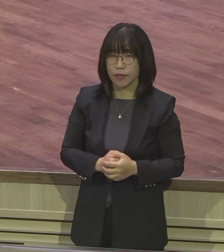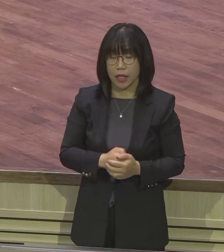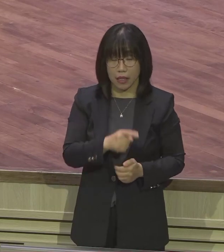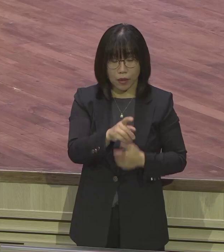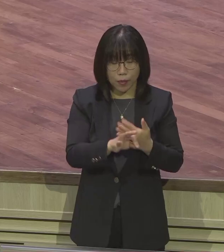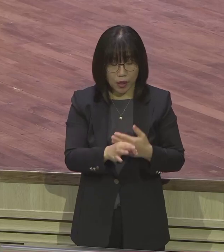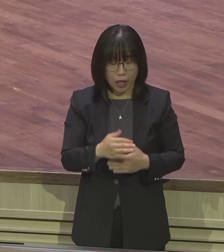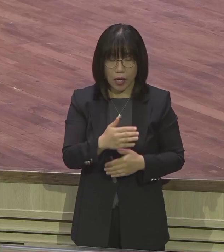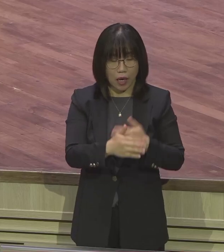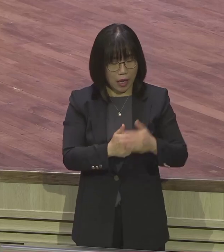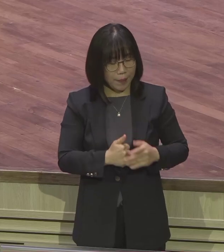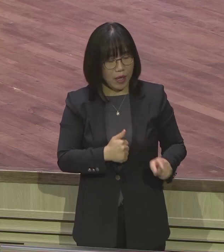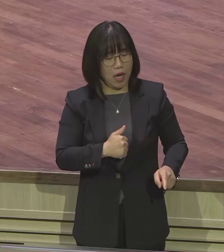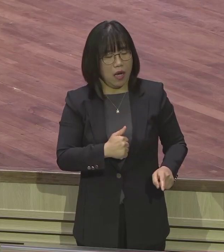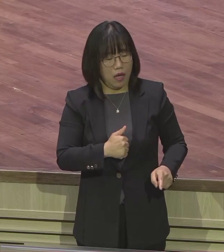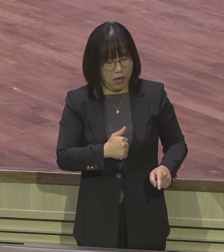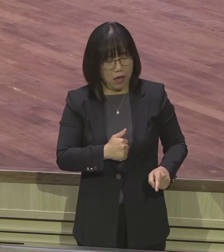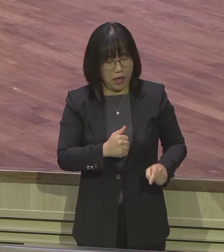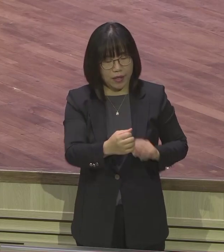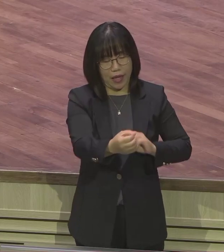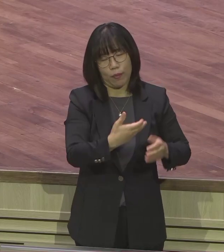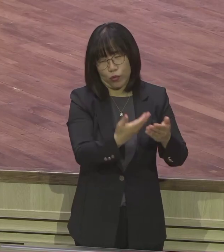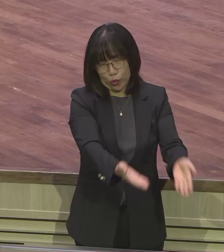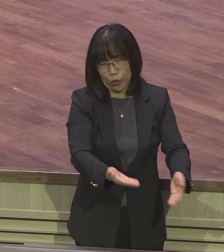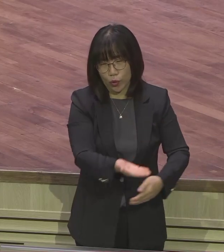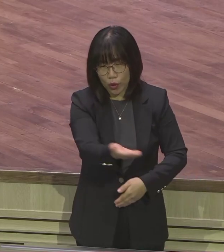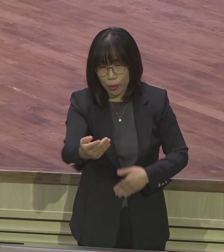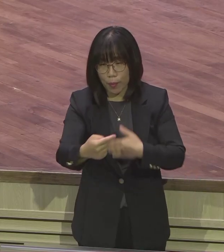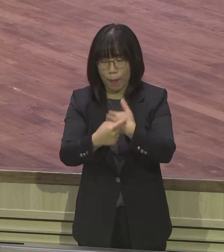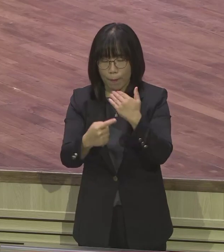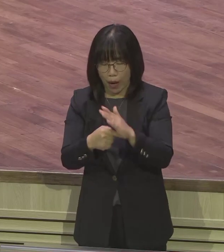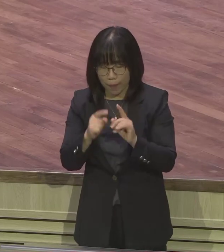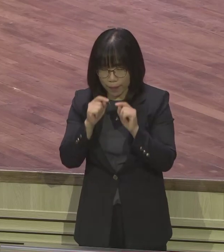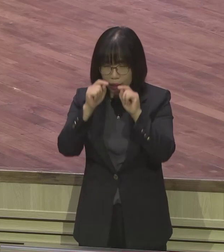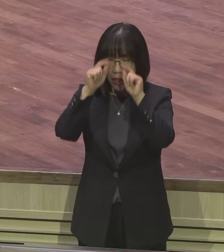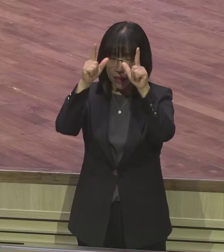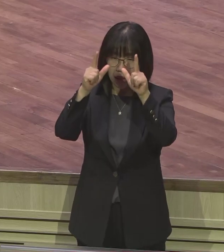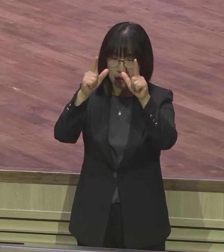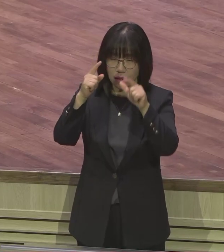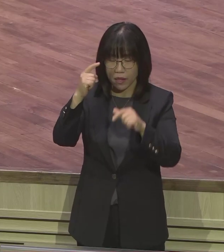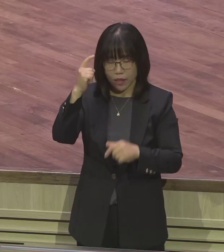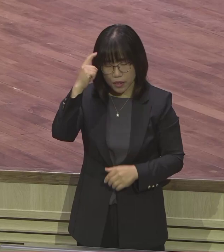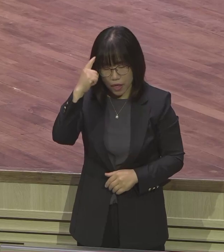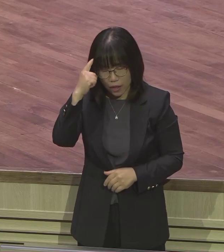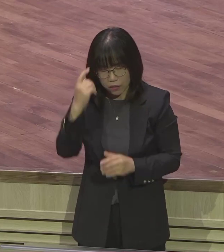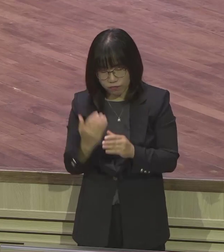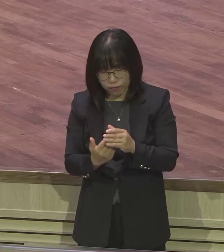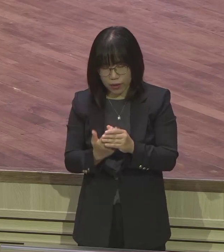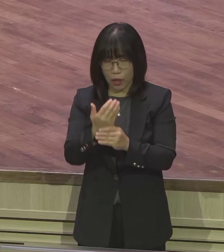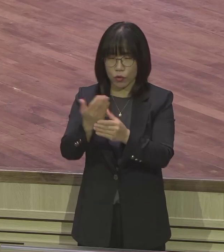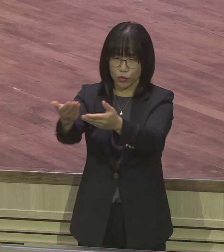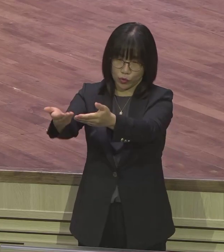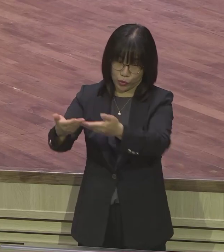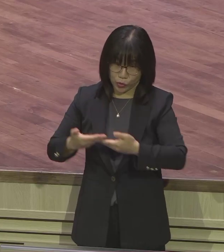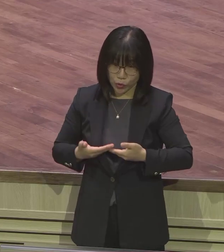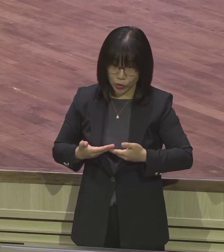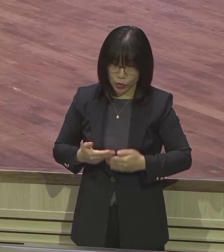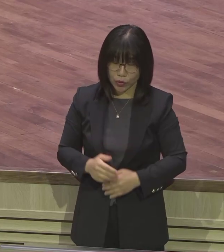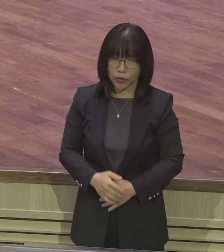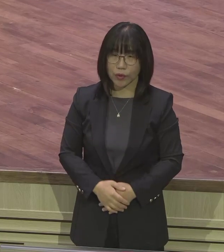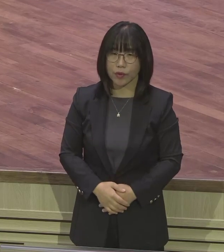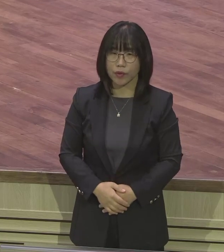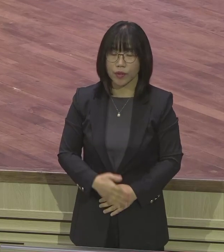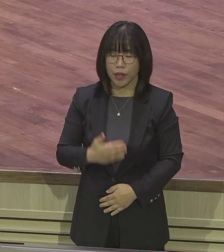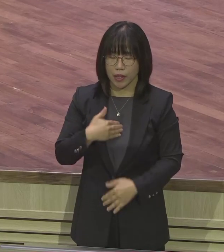답 안 주겠어요? 생각나게 하시리라. 깨닫게 하시리라. 하나님이 다 주신다니까요. 저는